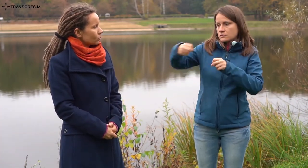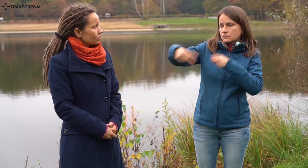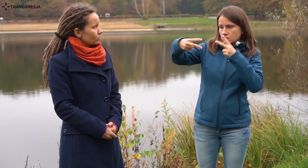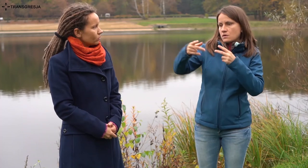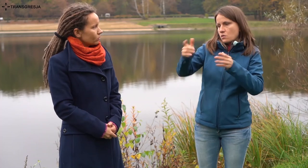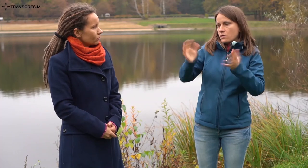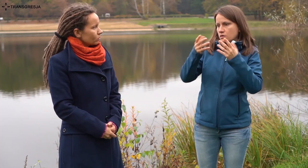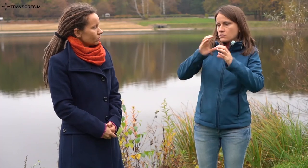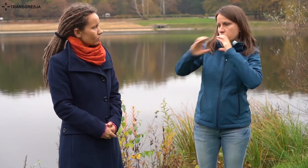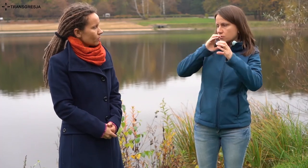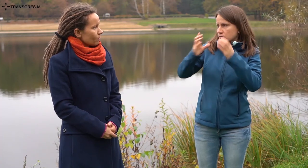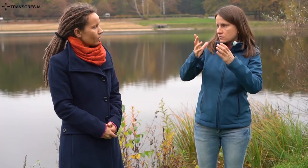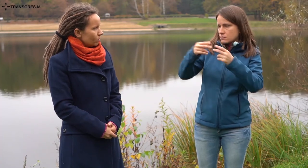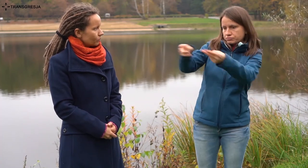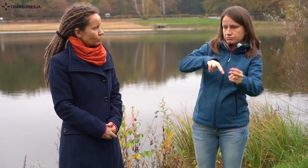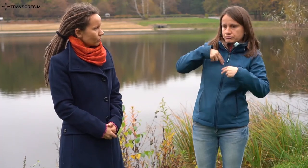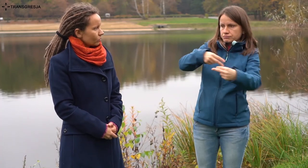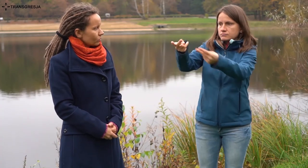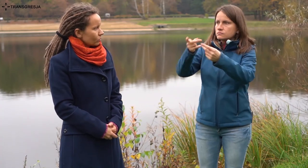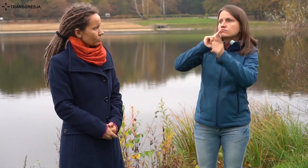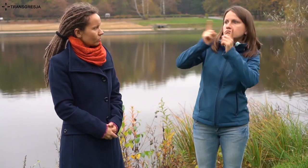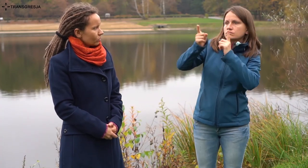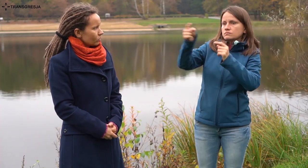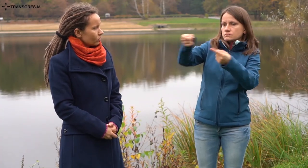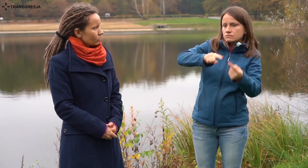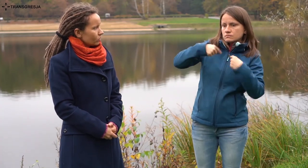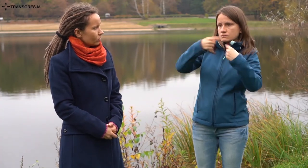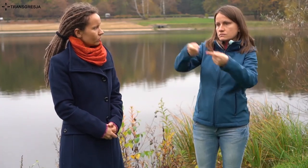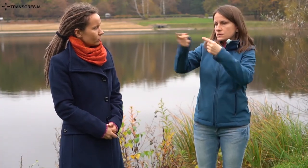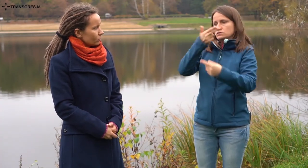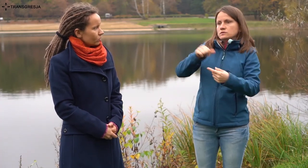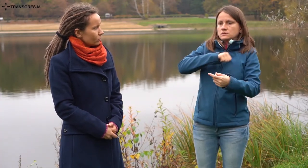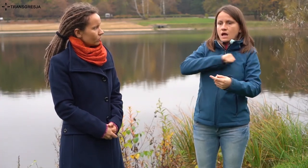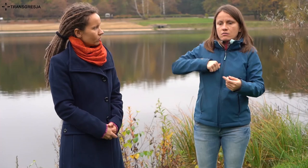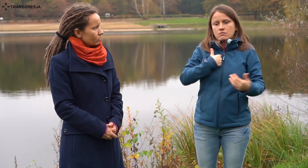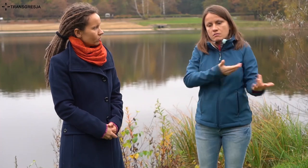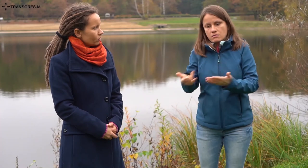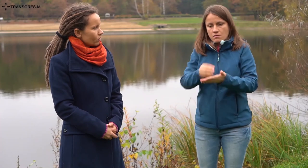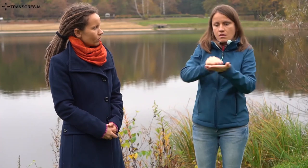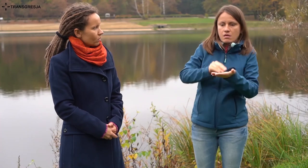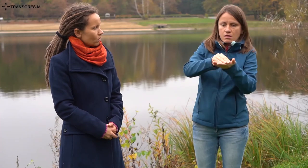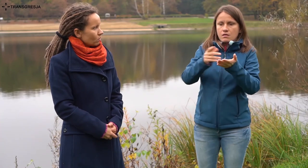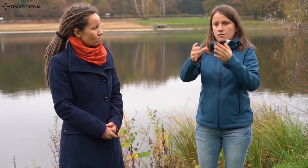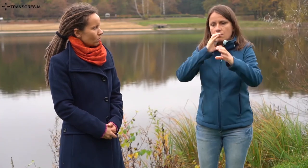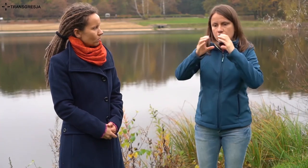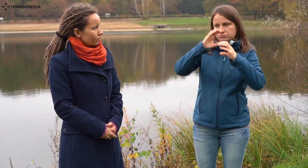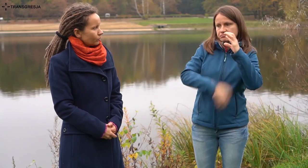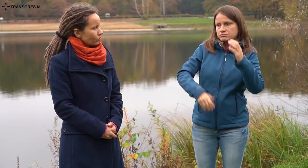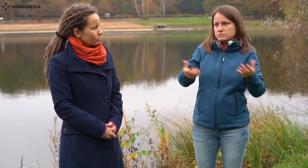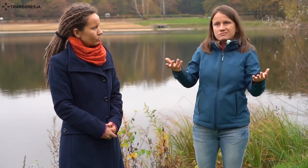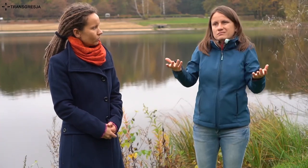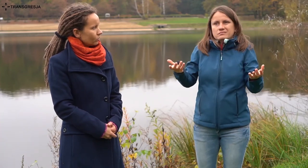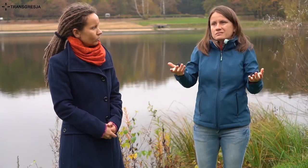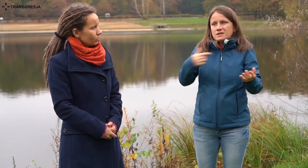do urzędu i tam jest wideotłumacz, to łatwiej jest mi się komunikować. Bez problemu się wymieniamy informacjami. Nie muszę sama załatwiać sprawy pisząc i wtedy